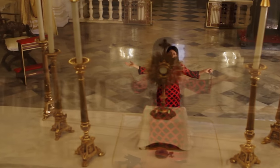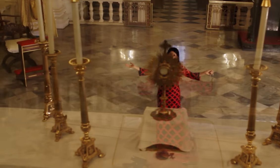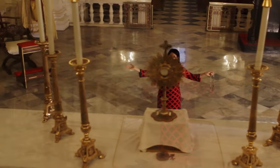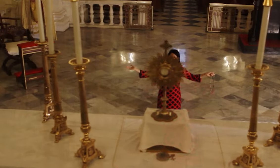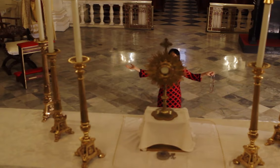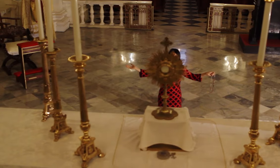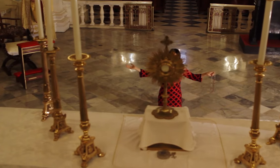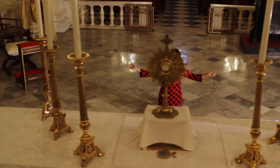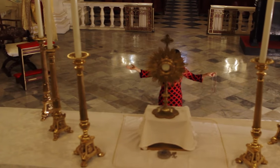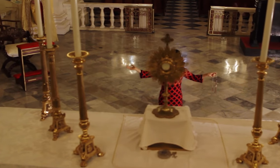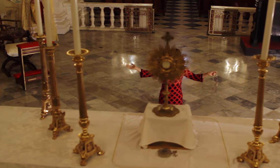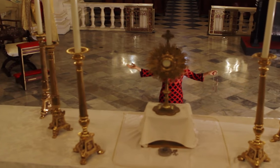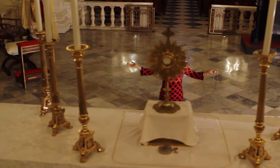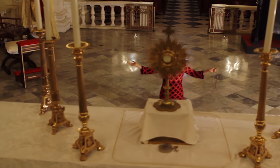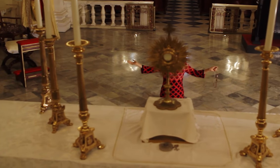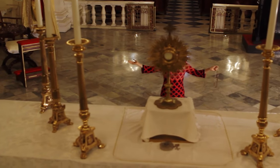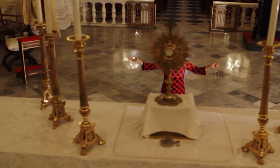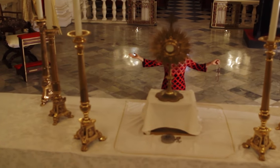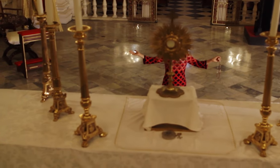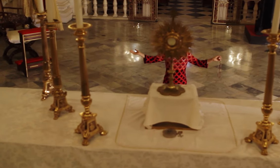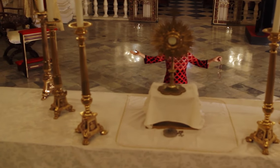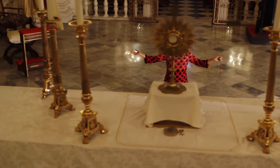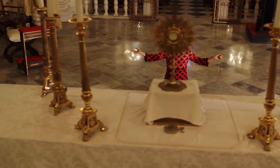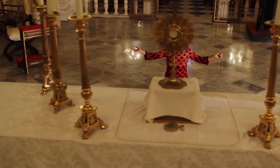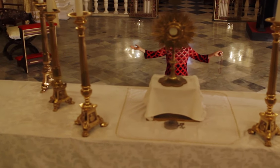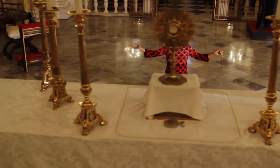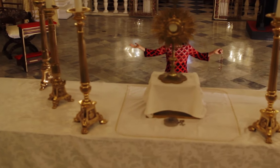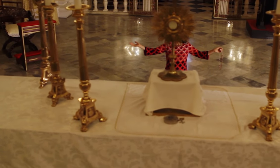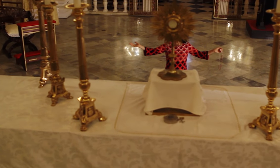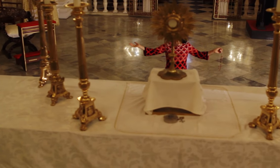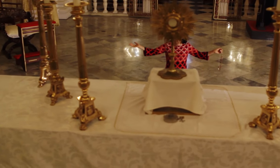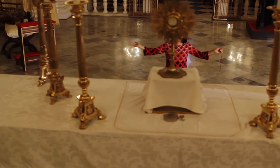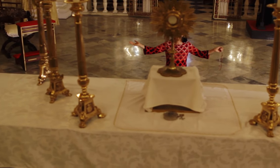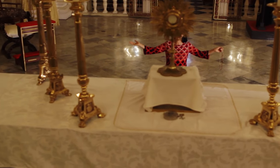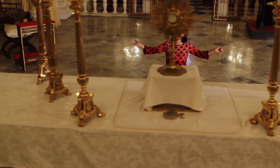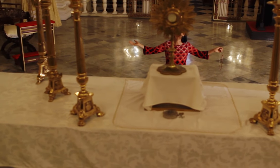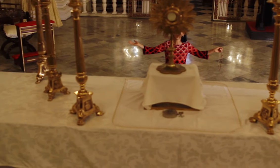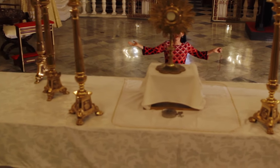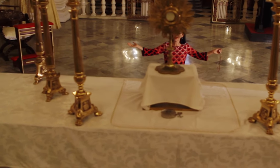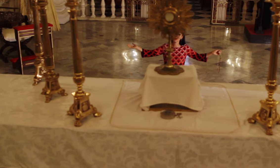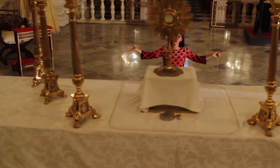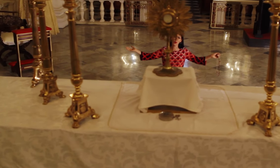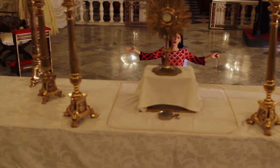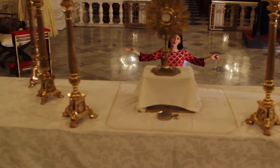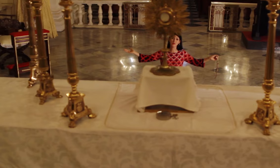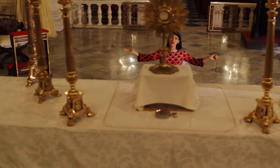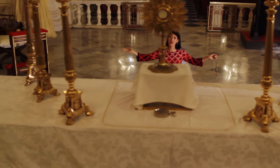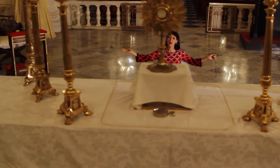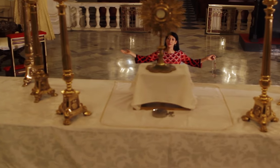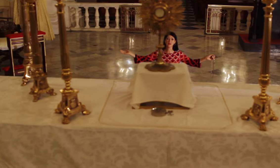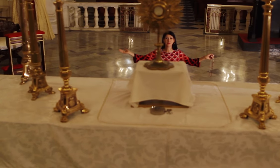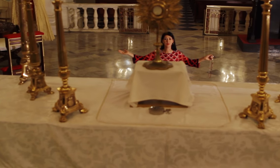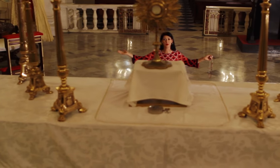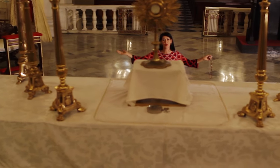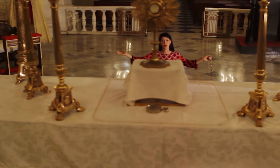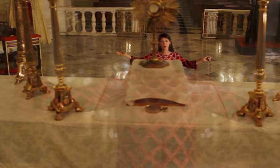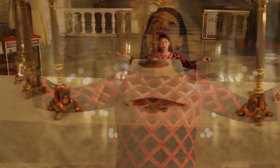entero. Por su dolorosa